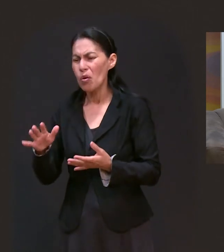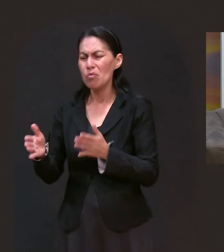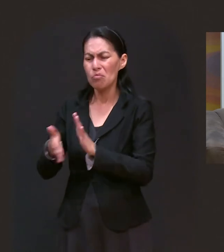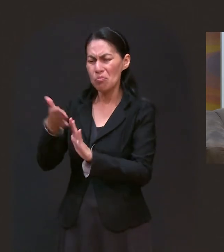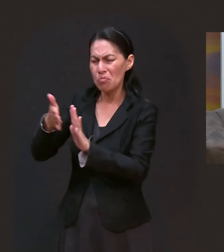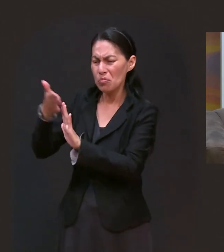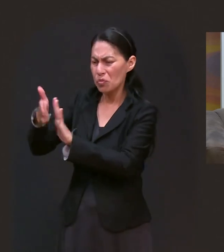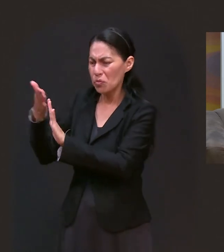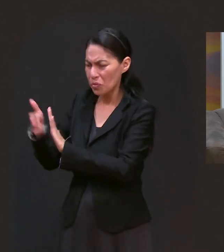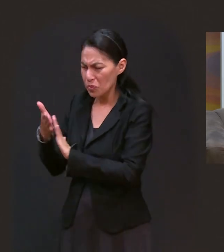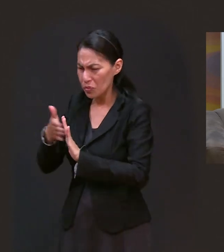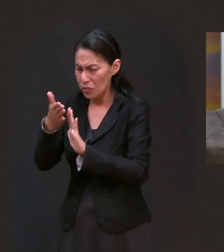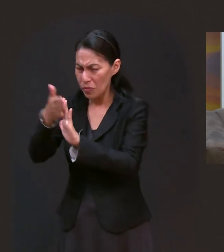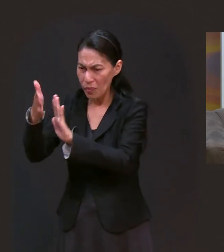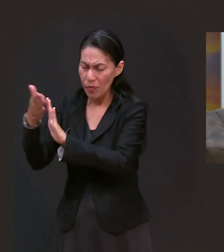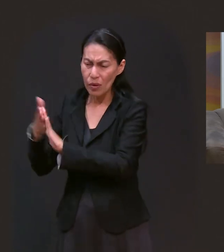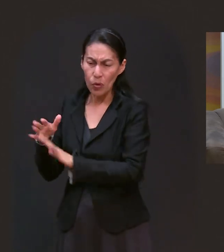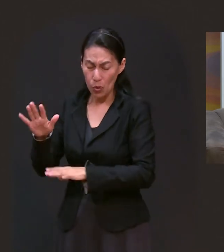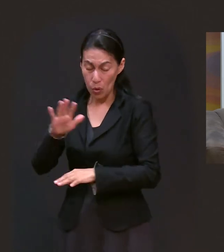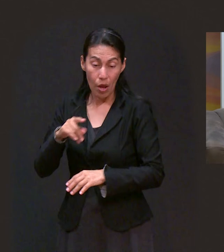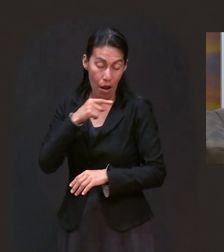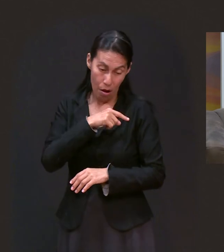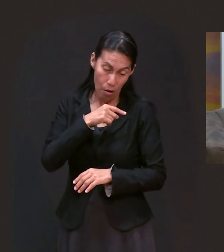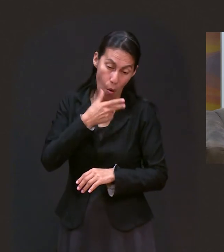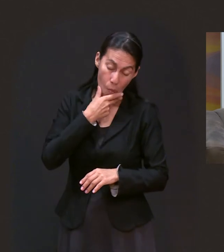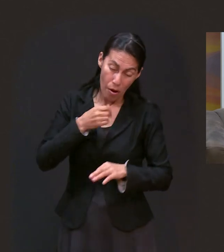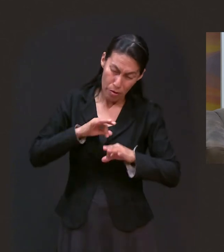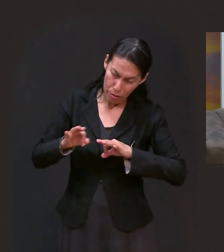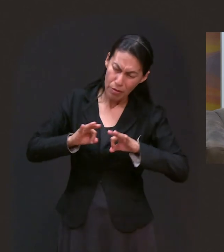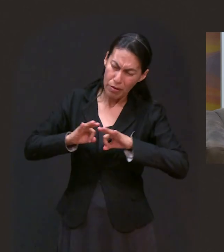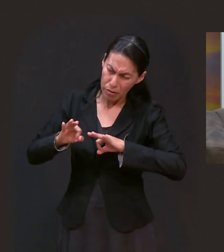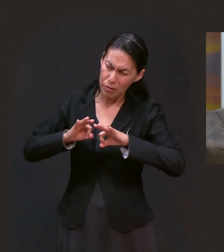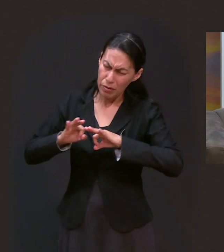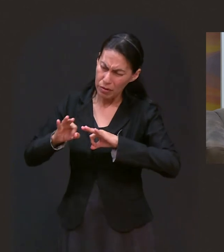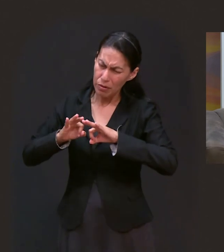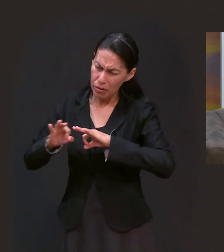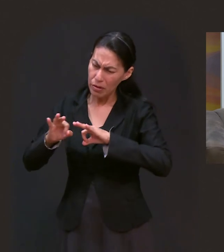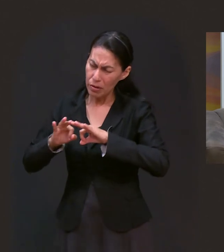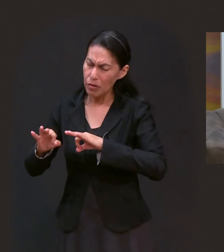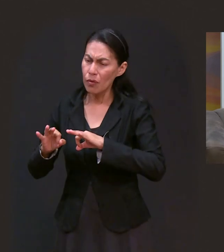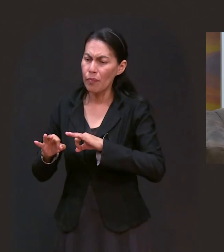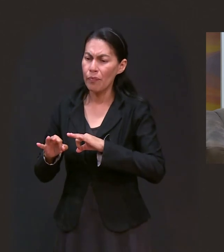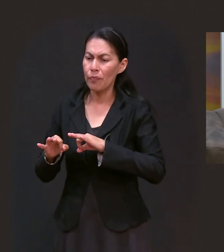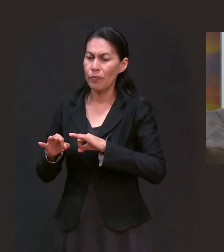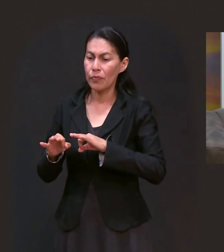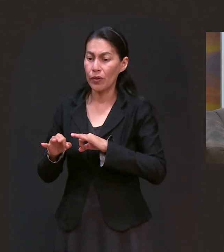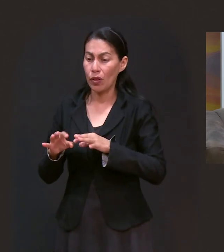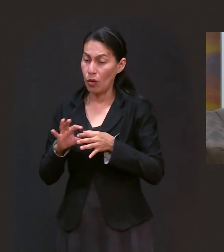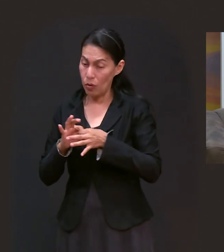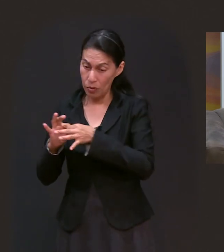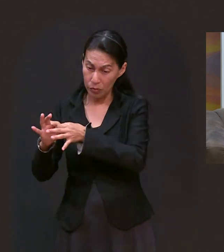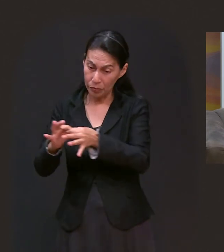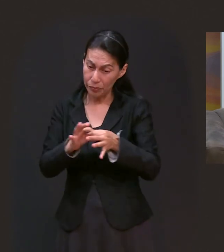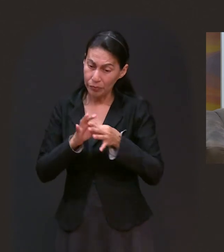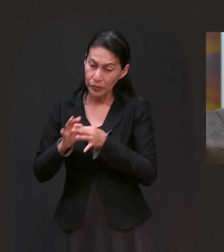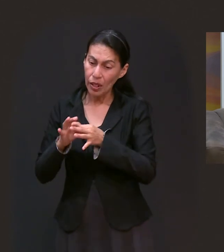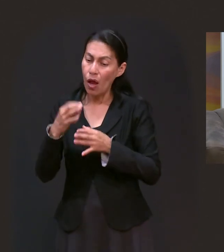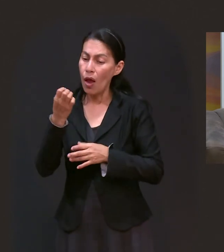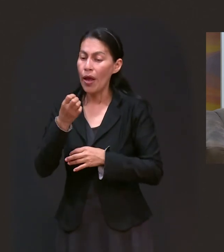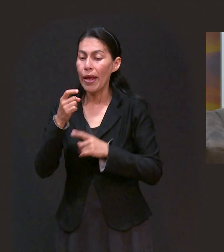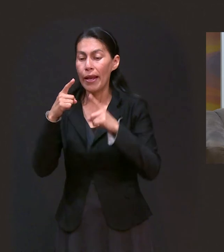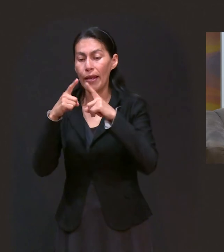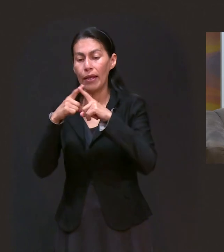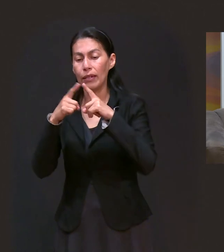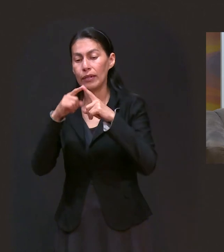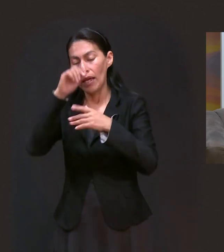a través de su trabajo o trabajo en el hospital está adventista de asunción y se formó a eso y en